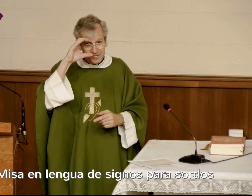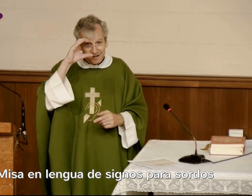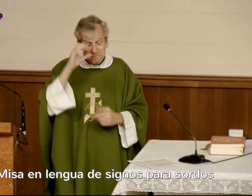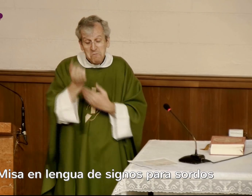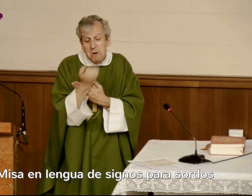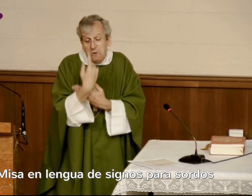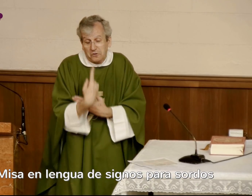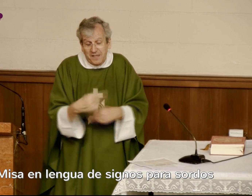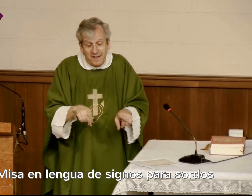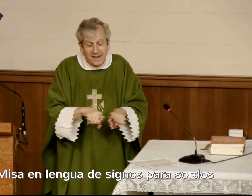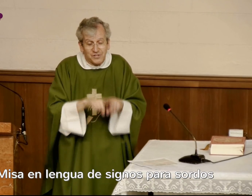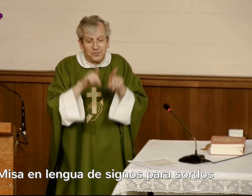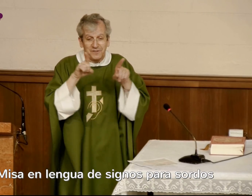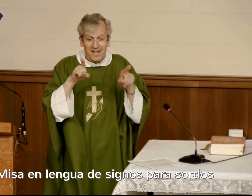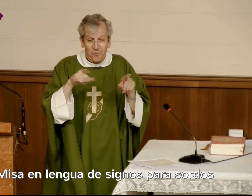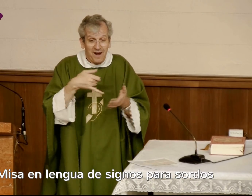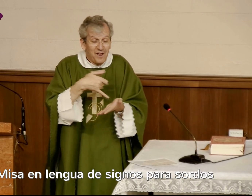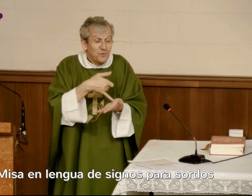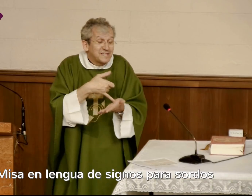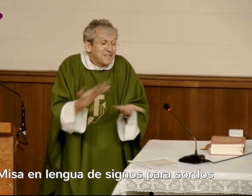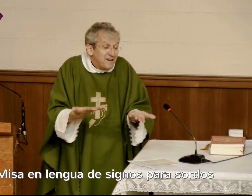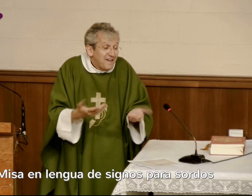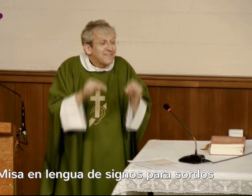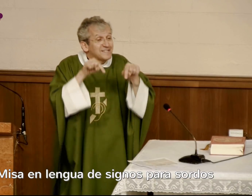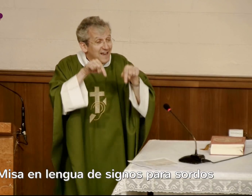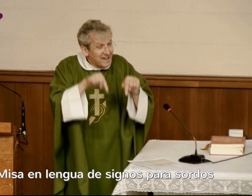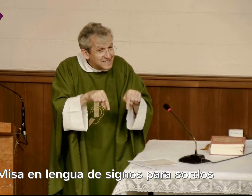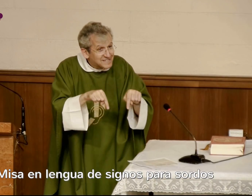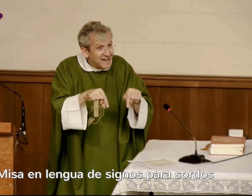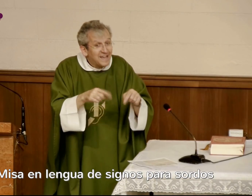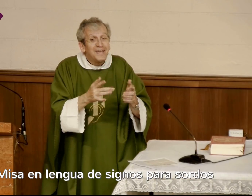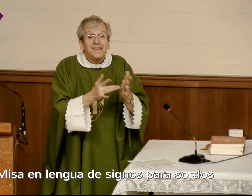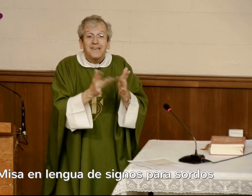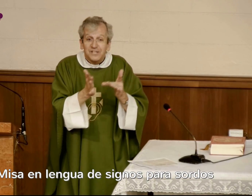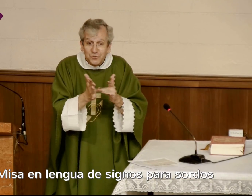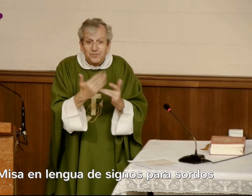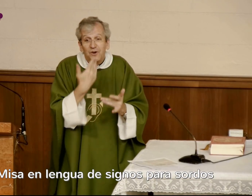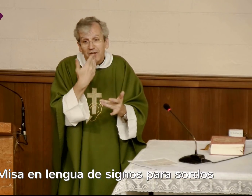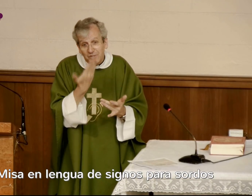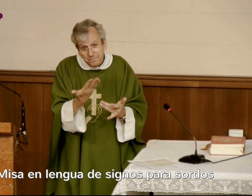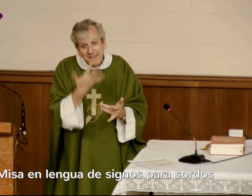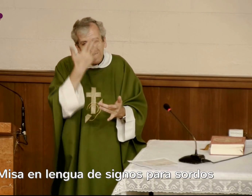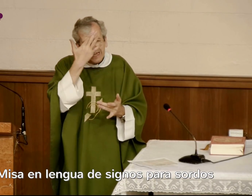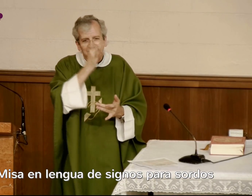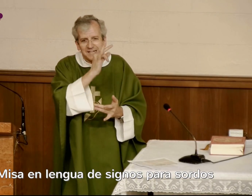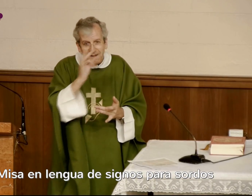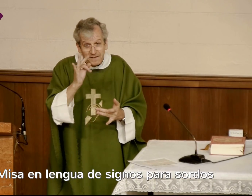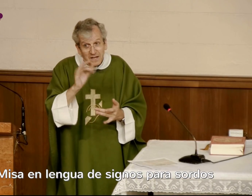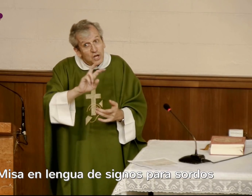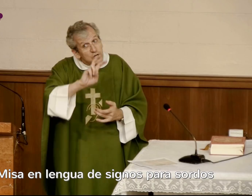escuchar. No nos hacen caso, da igual. Nuestras debilidades, ahí está. Y Jesús lo que nos pide es esa fe.